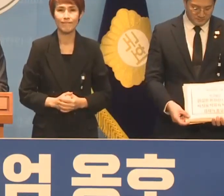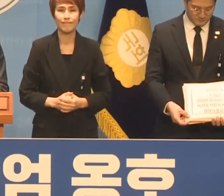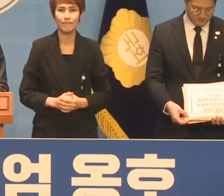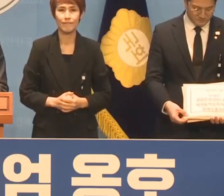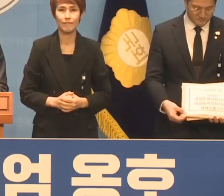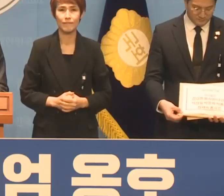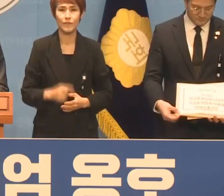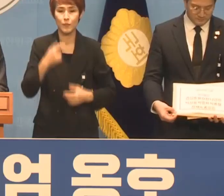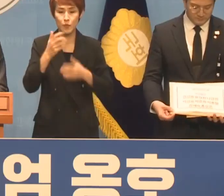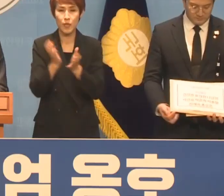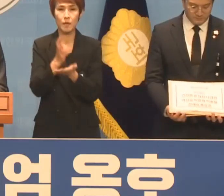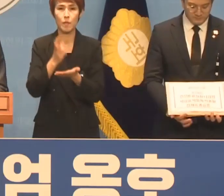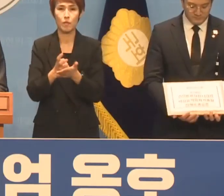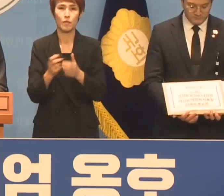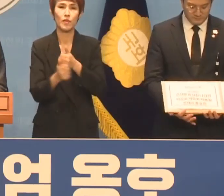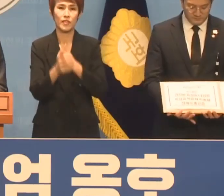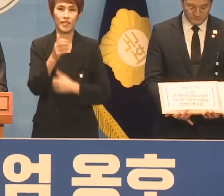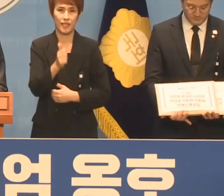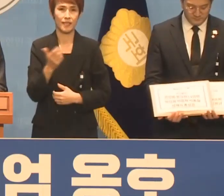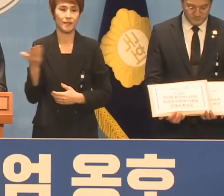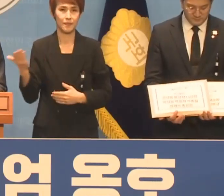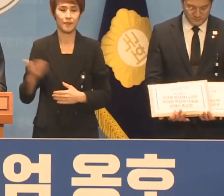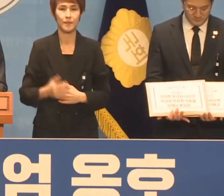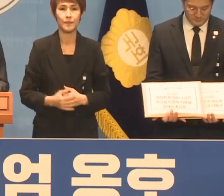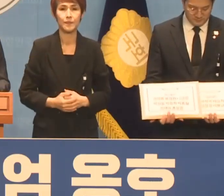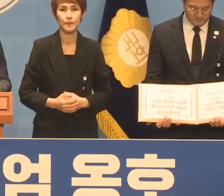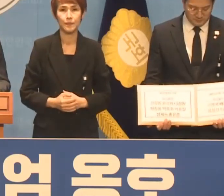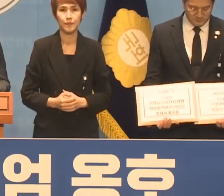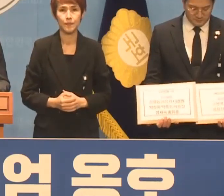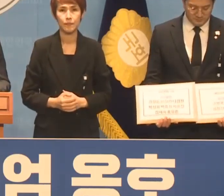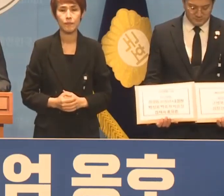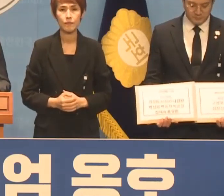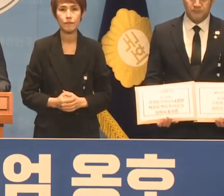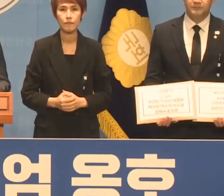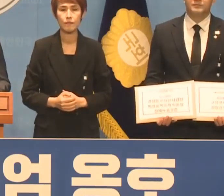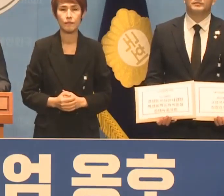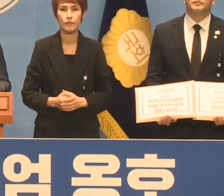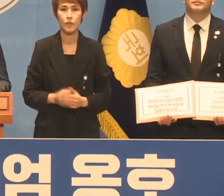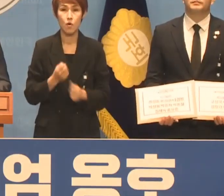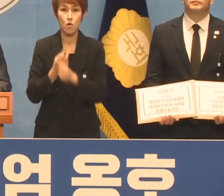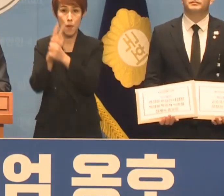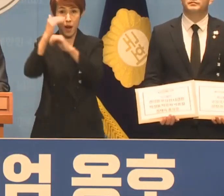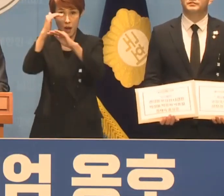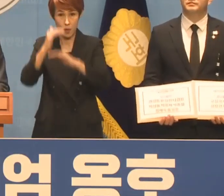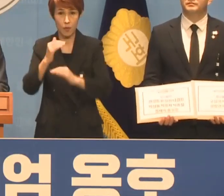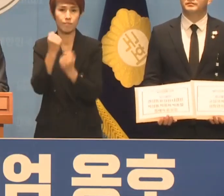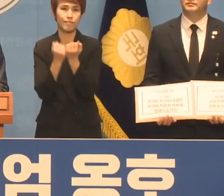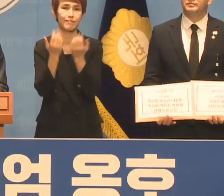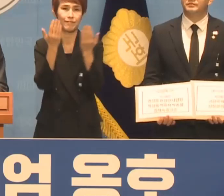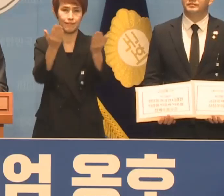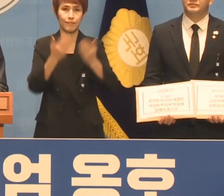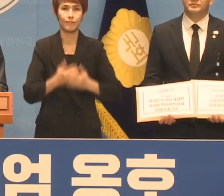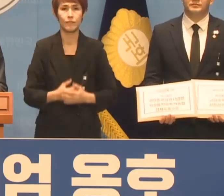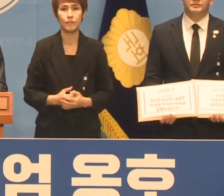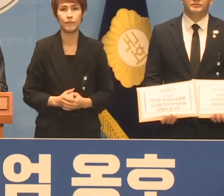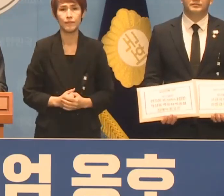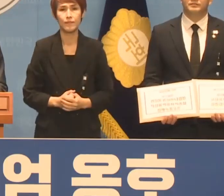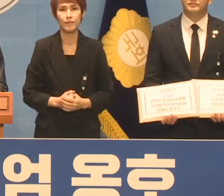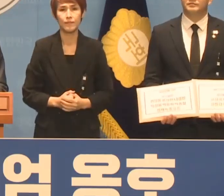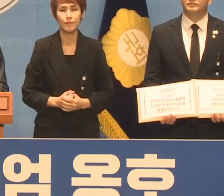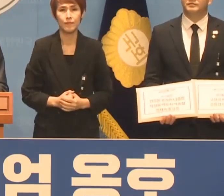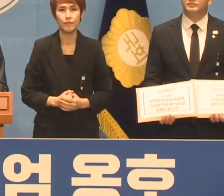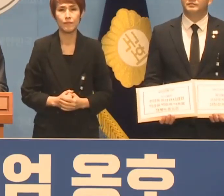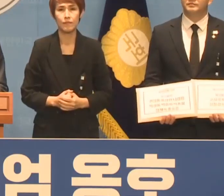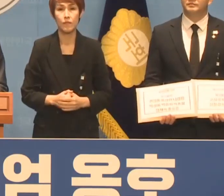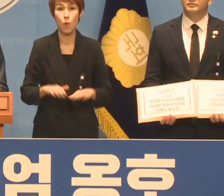더불어민주당 법률위원장을 맡고 있는 인천 서구 국회의원 이용우입니다. 고발 요지에 대해서 간략하게 말씀드리겠습니다. 앞서 설명한 바와 같이